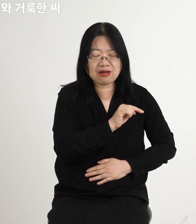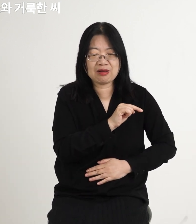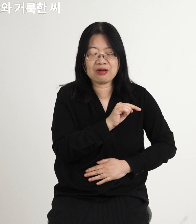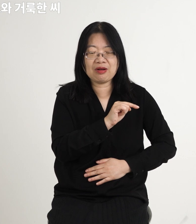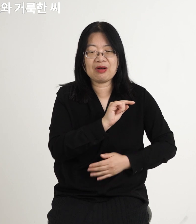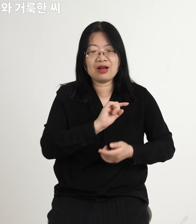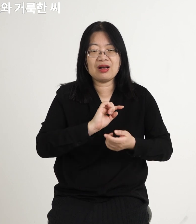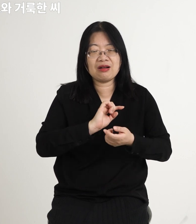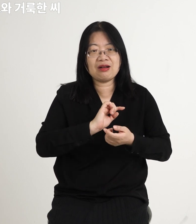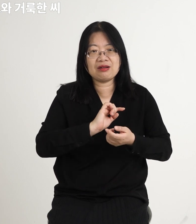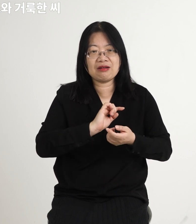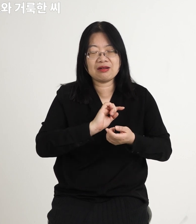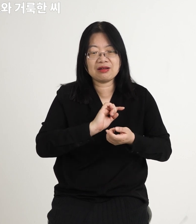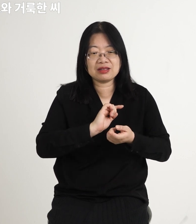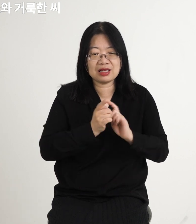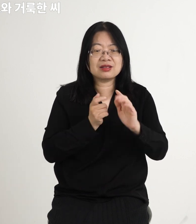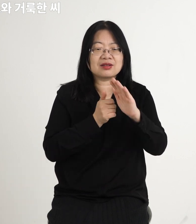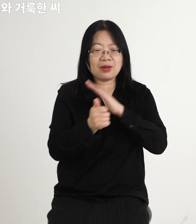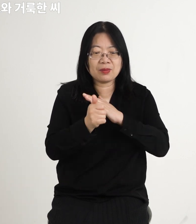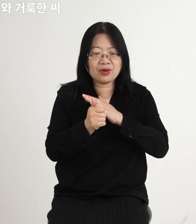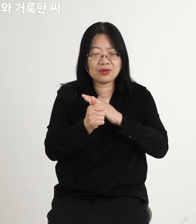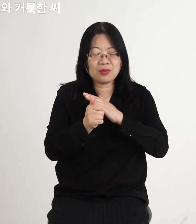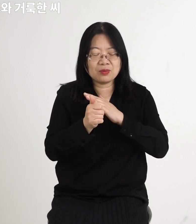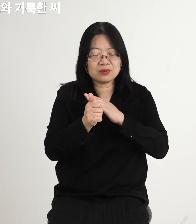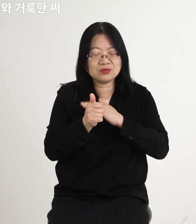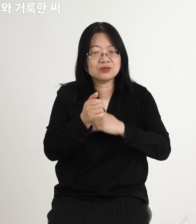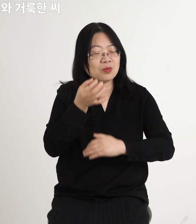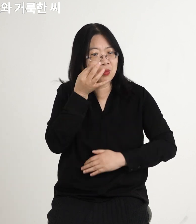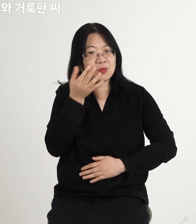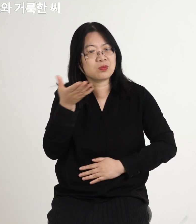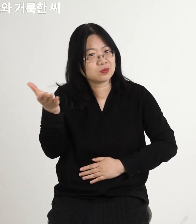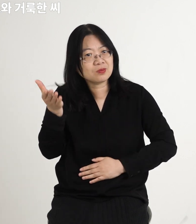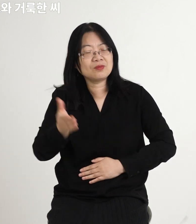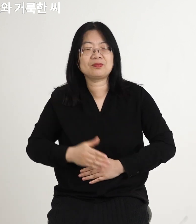그렇게 소개합니다. 그리고 그는